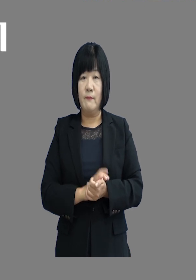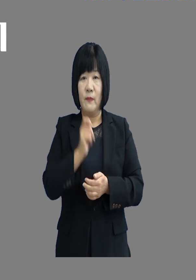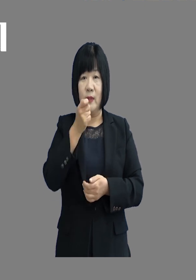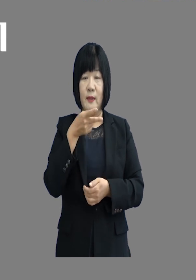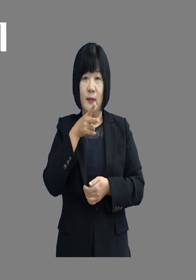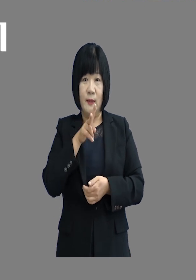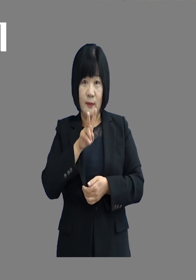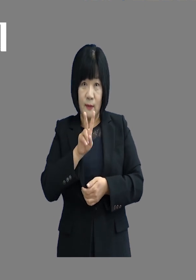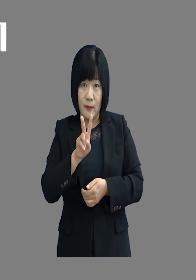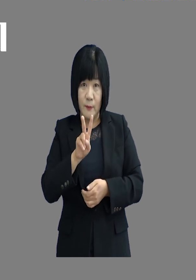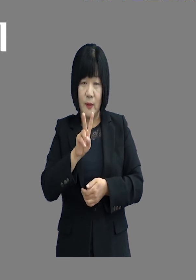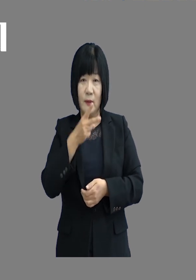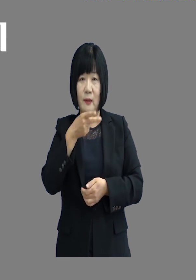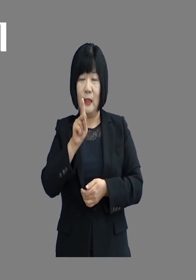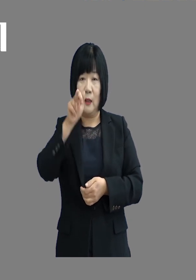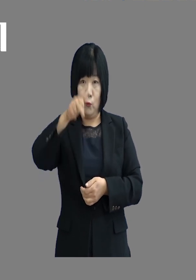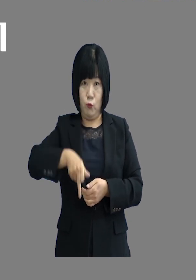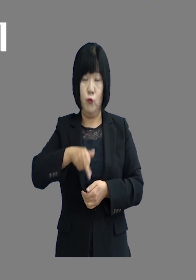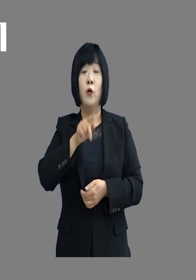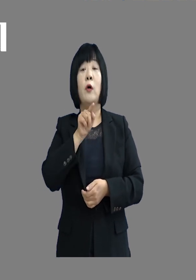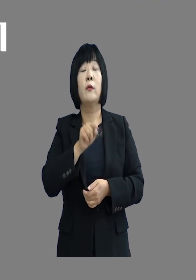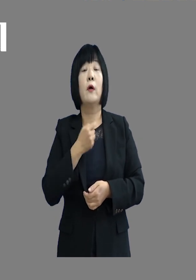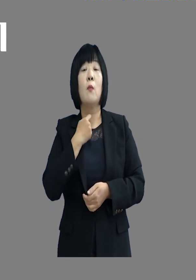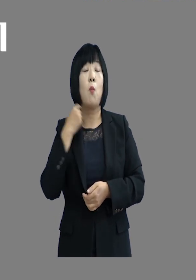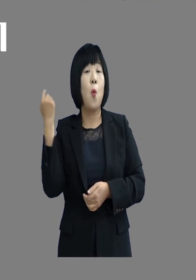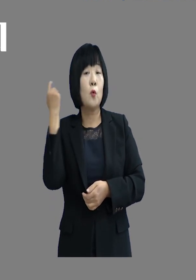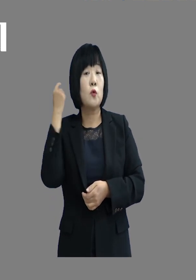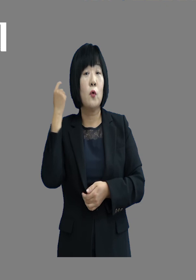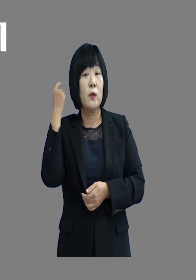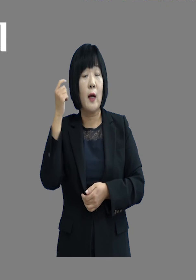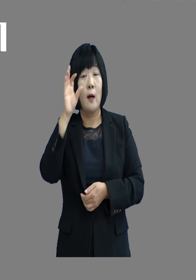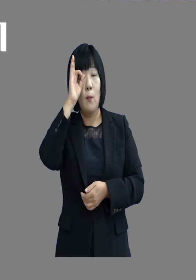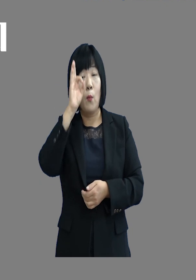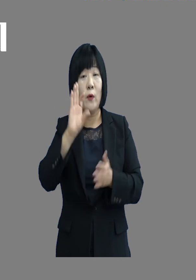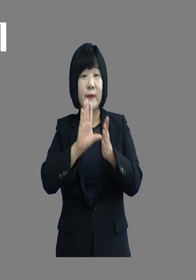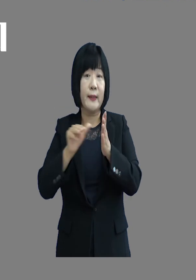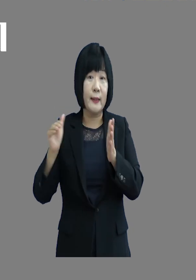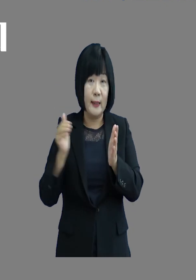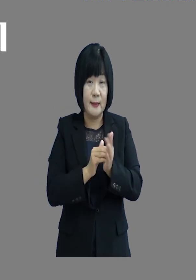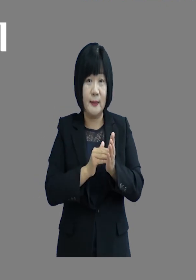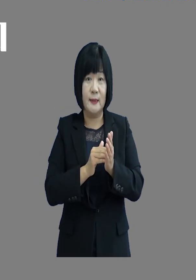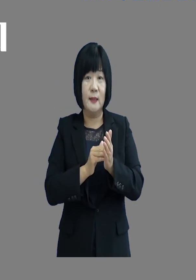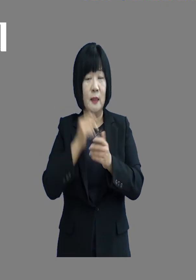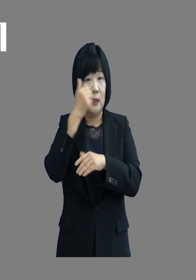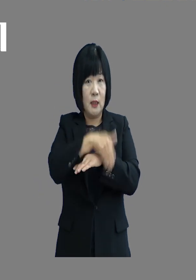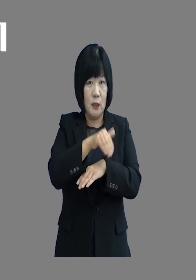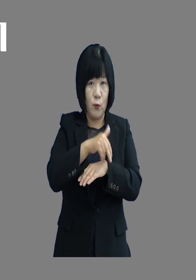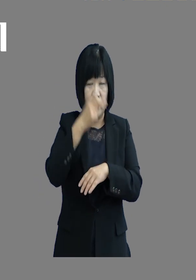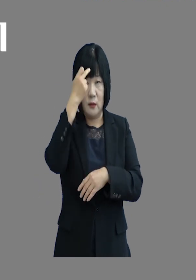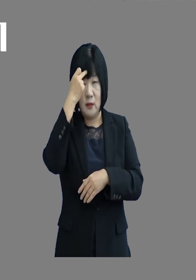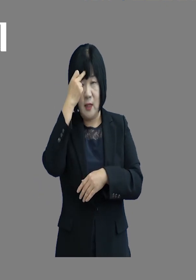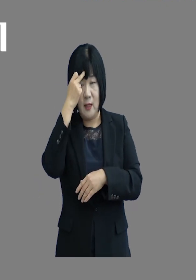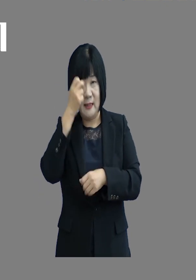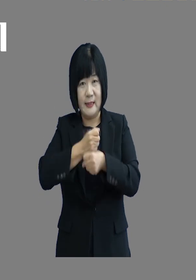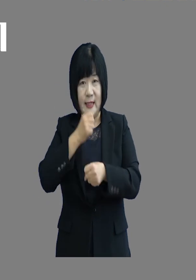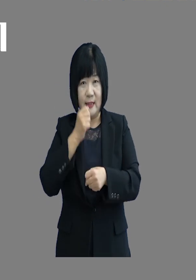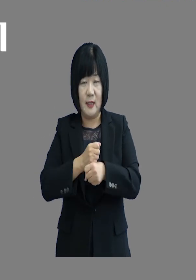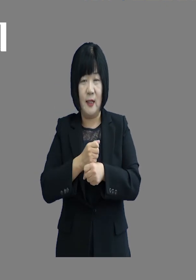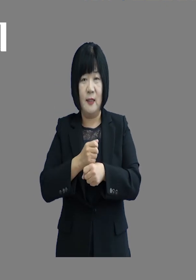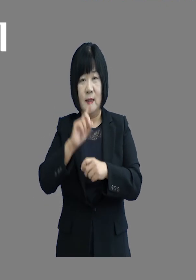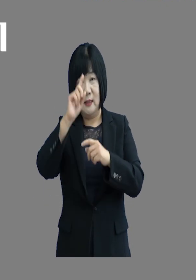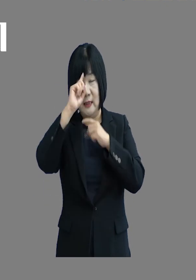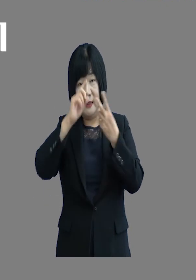TVN 다큐 스페셜 너의 목소리가 보일 때까지, 기획 최병윤, 제작 이은지,